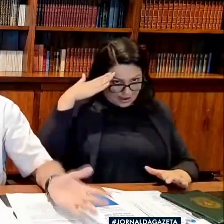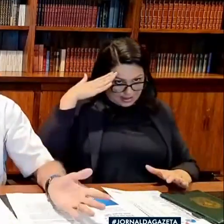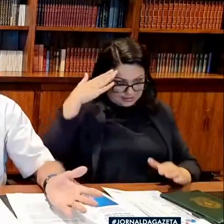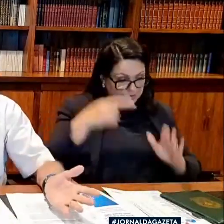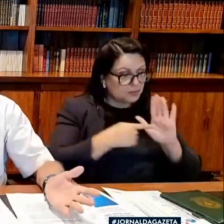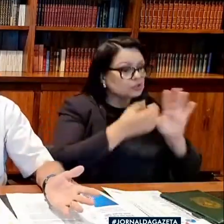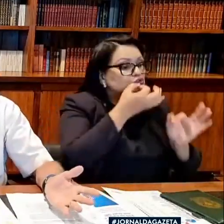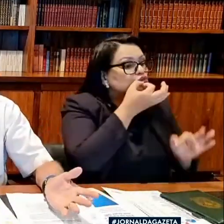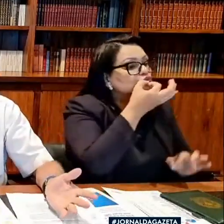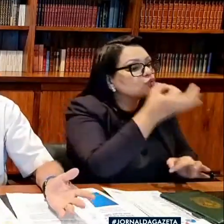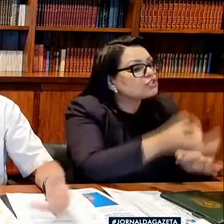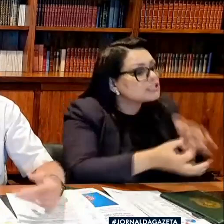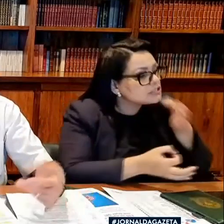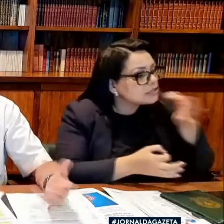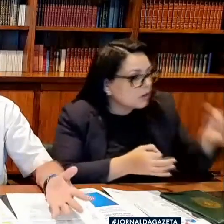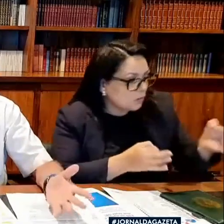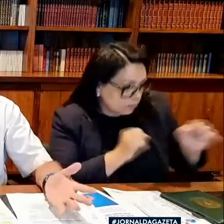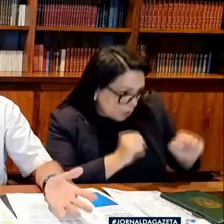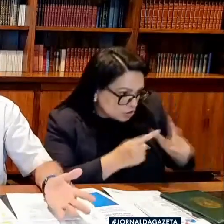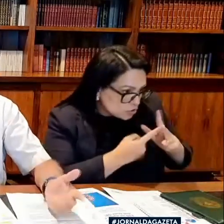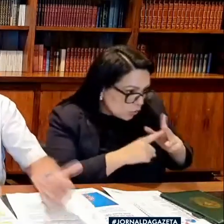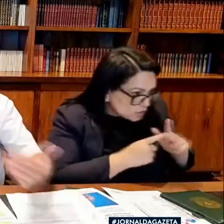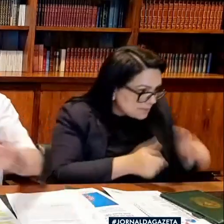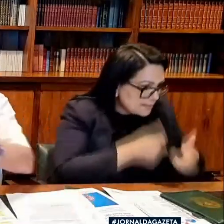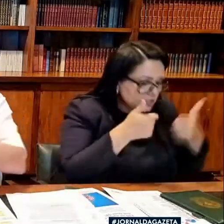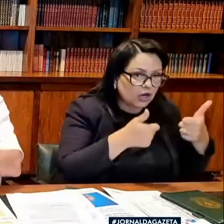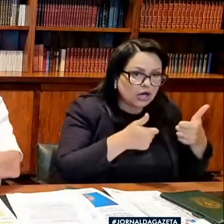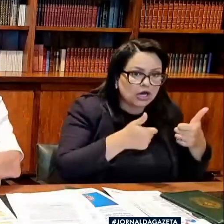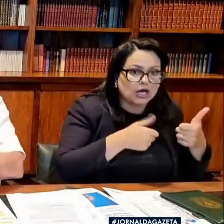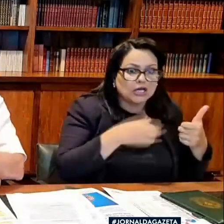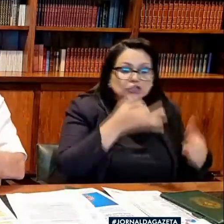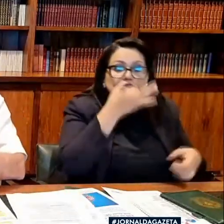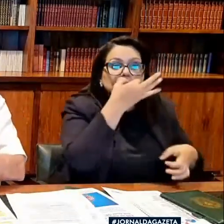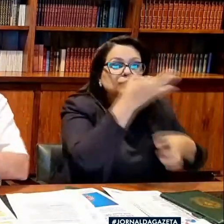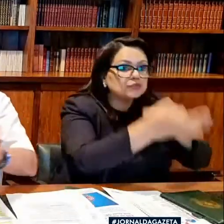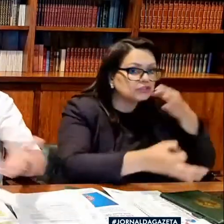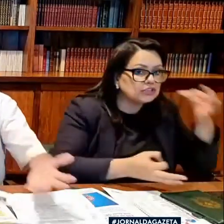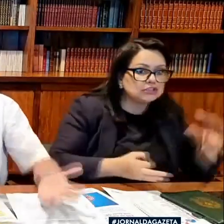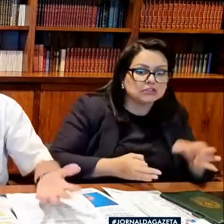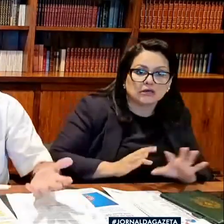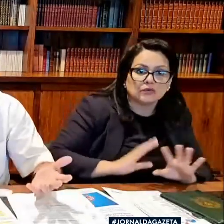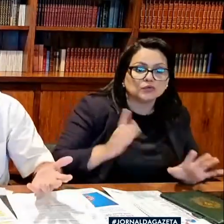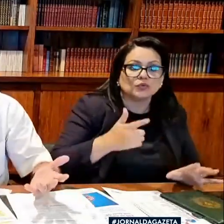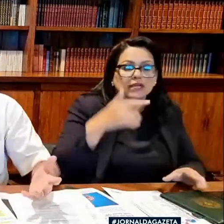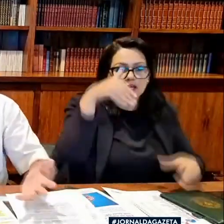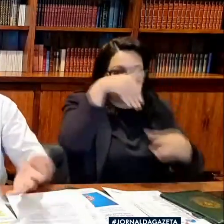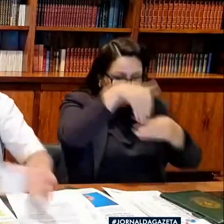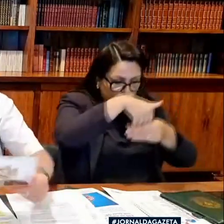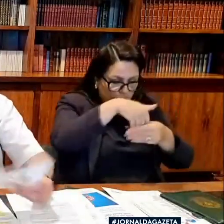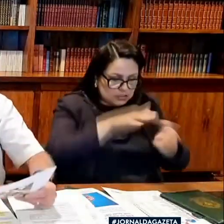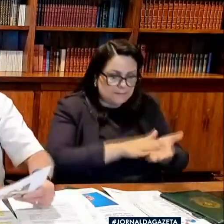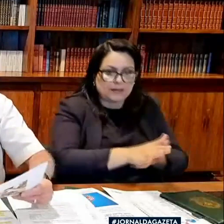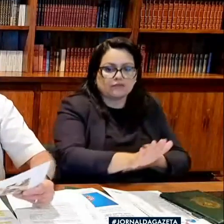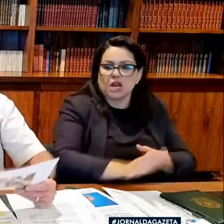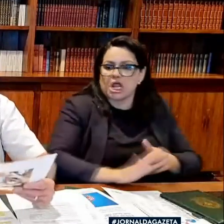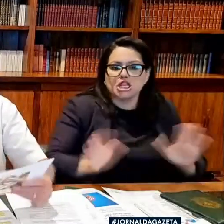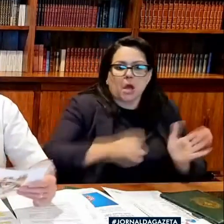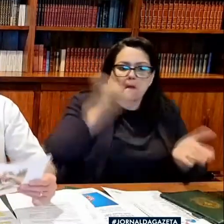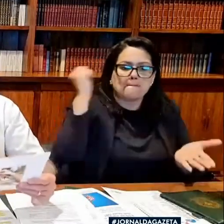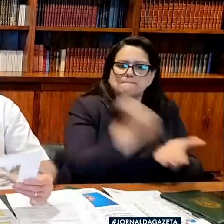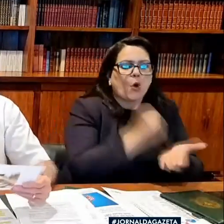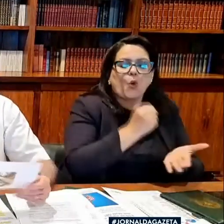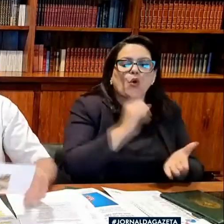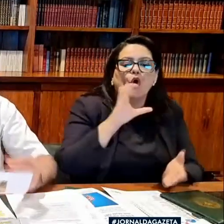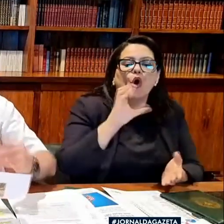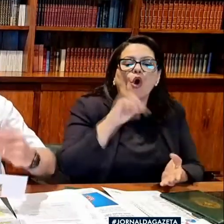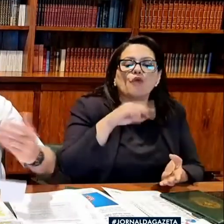apresenta sugestões para aperfeiçoar o sistema, e nas sugestões, pelo que eu sei, não tem o voto impresso, o pessoal até carimba